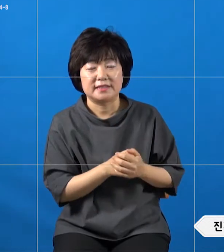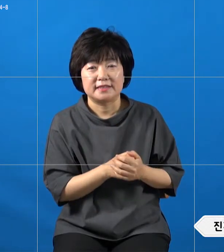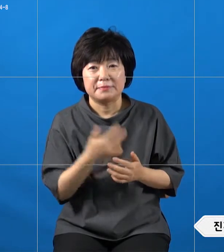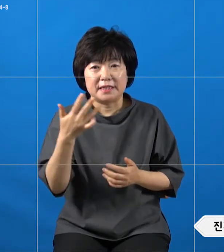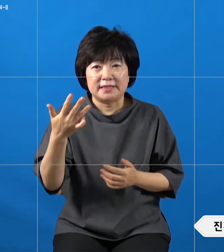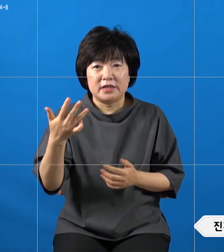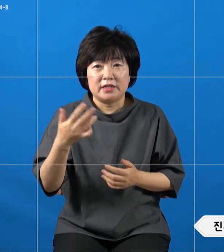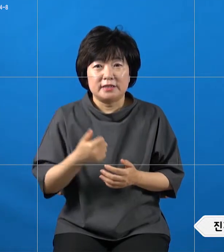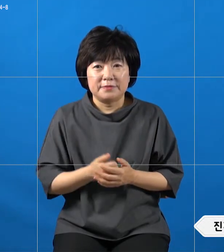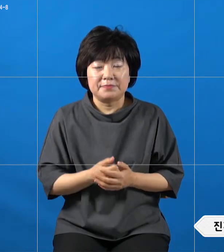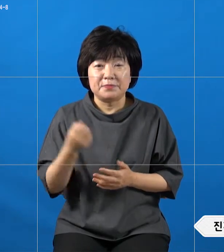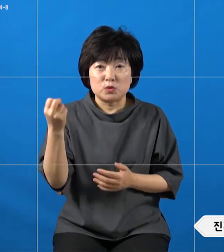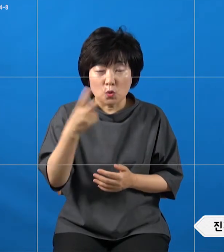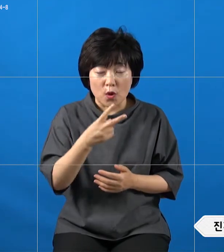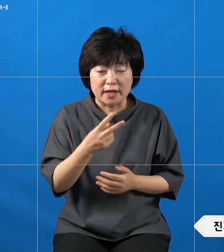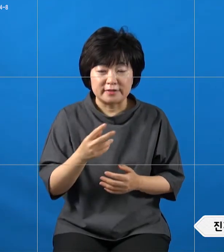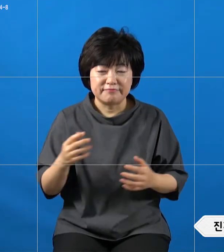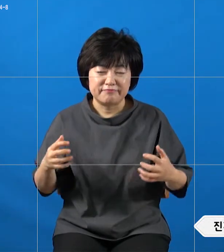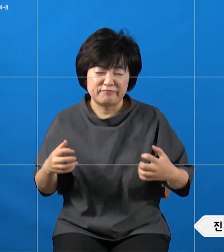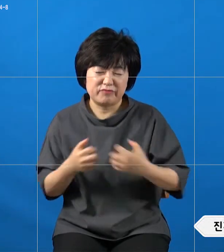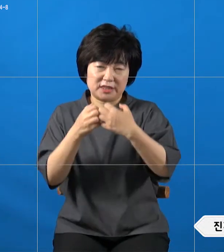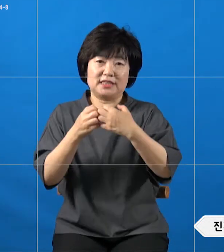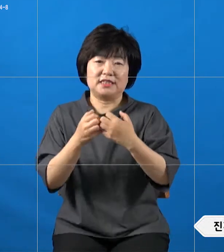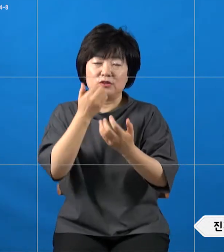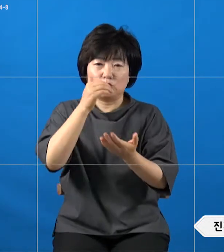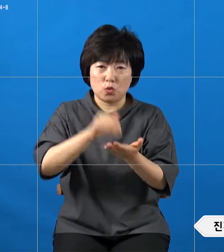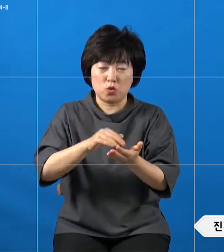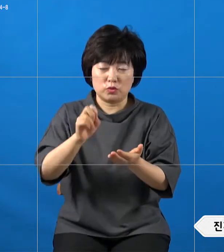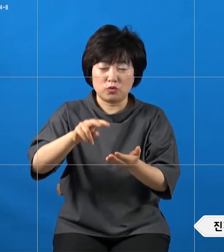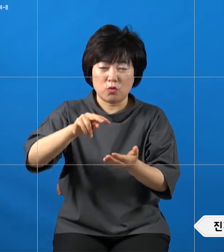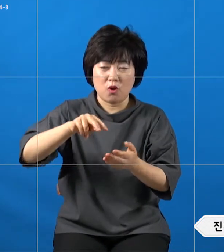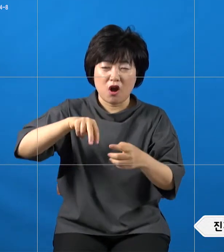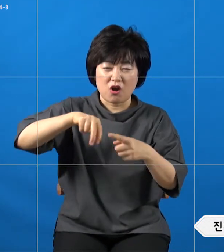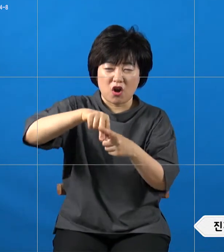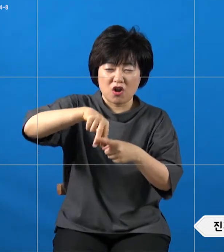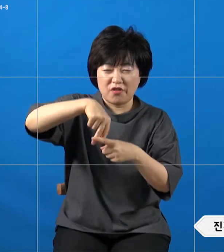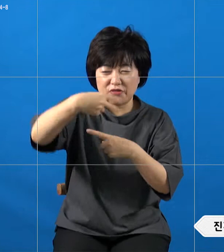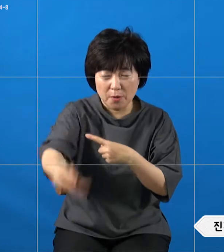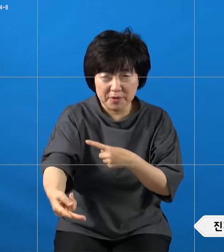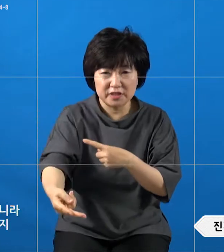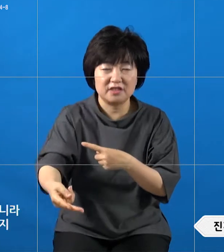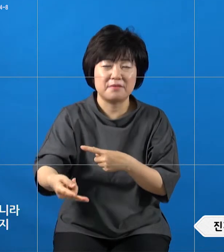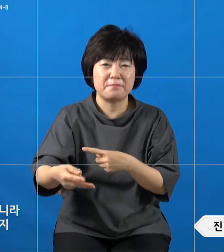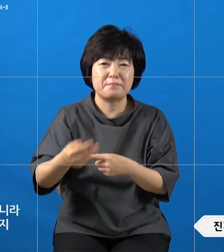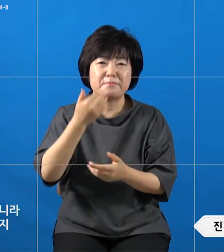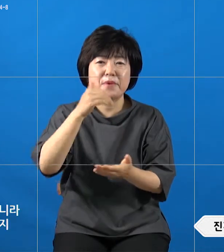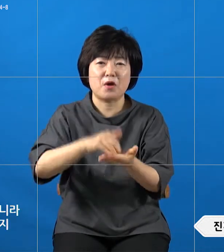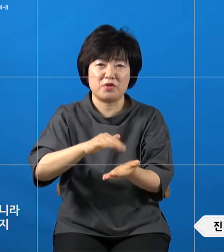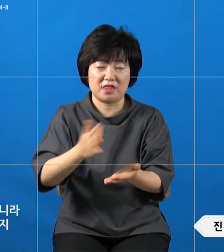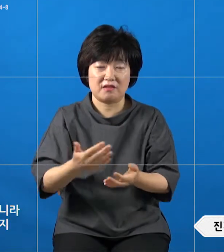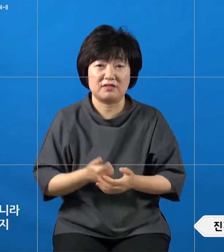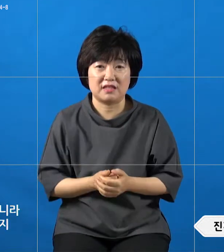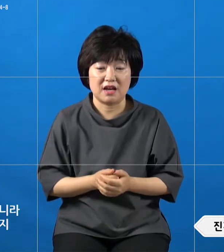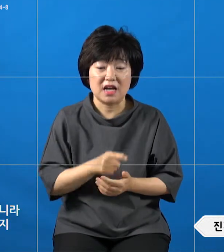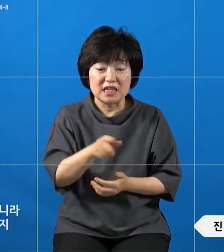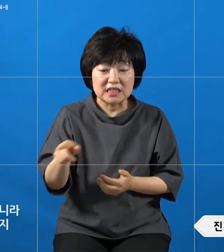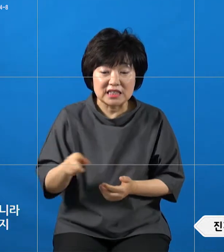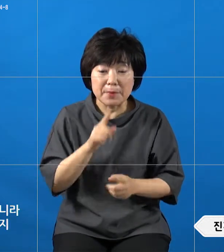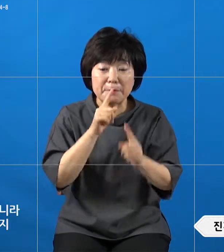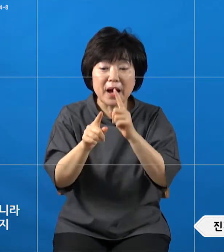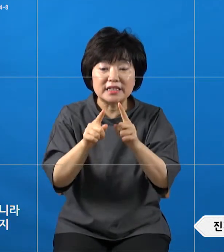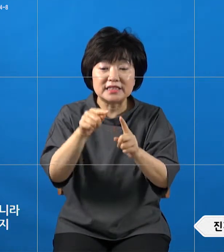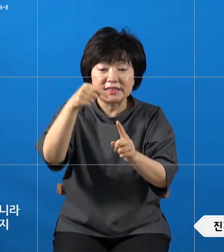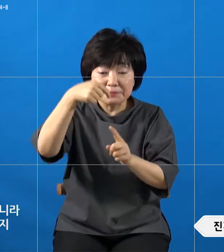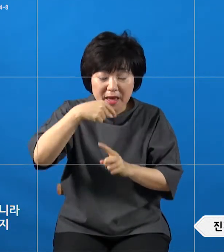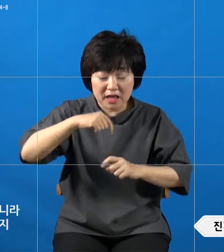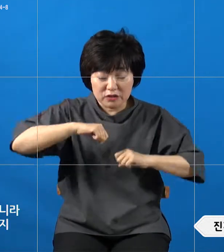말씀하십니다. 8절입니다. 또한 부딪히는 돌과 걸려 넘어지게 하는 바위가 되었다 하였느니라. 그들이 말씀을